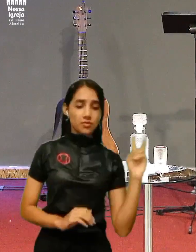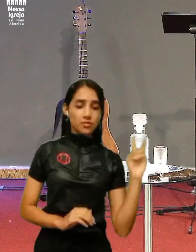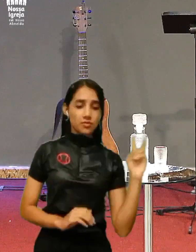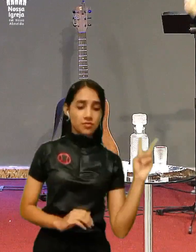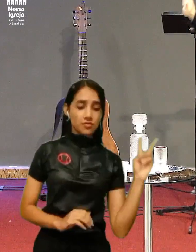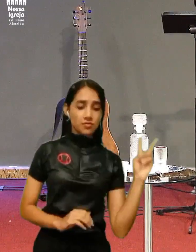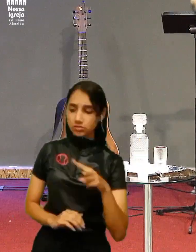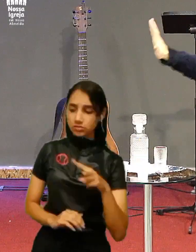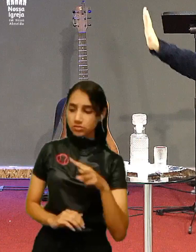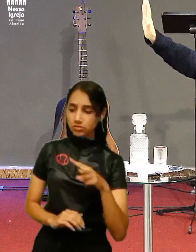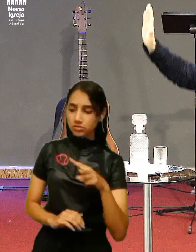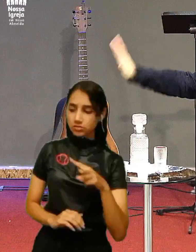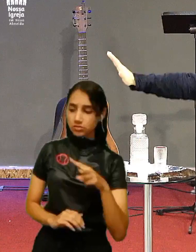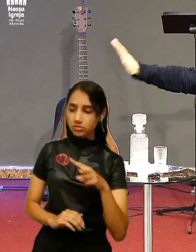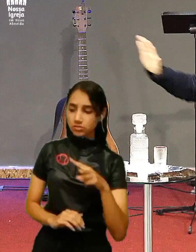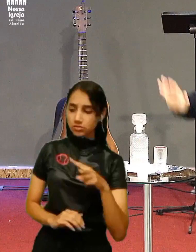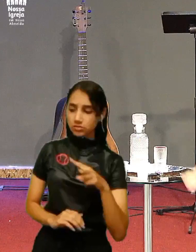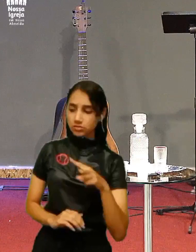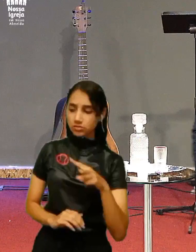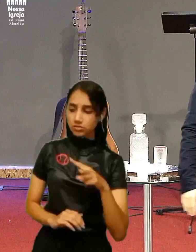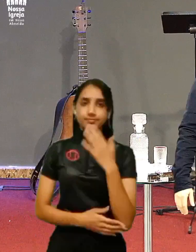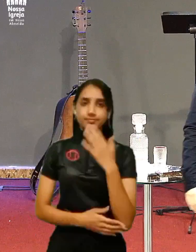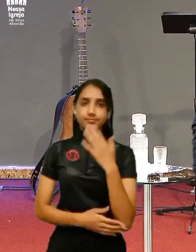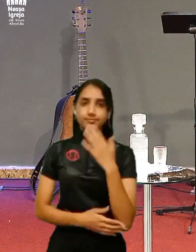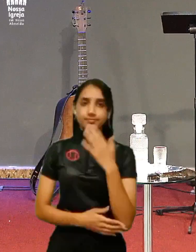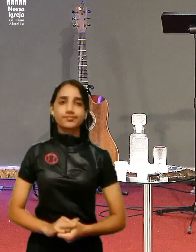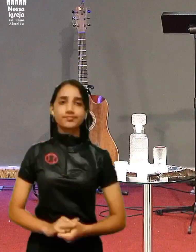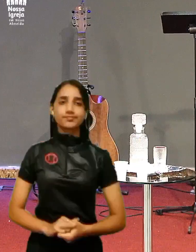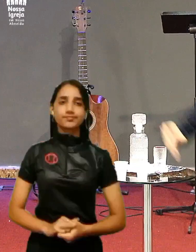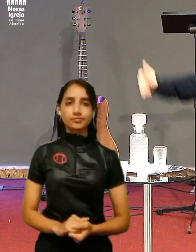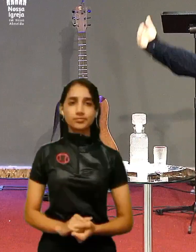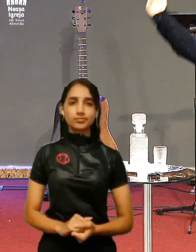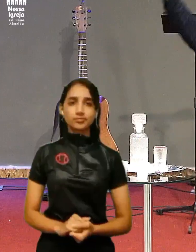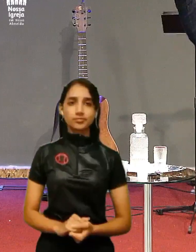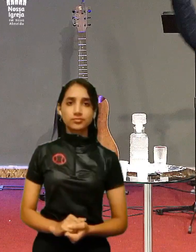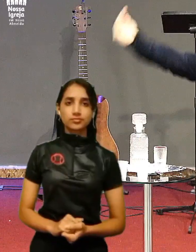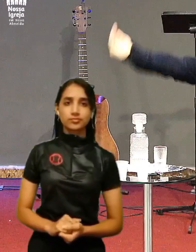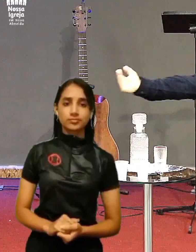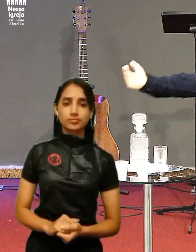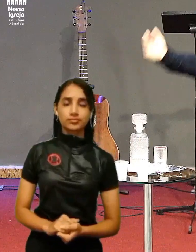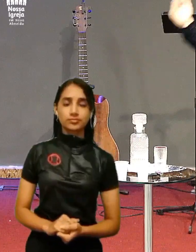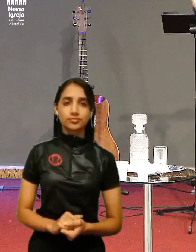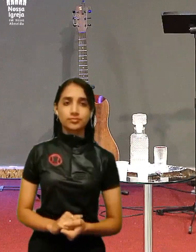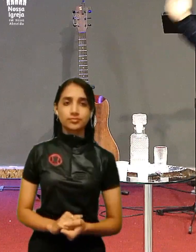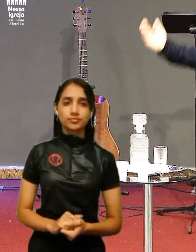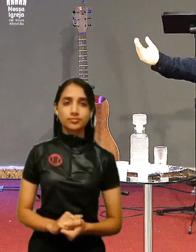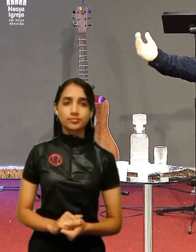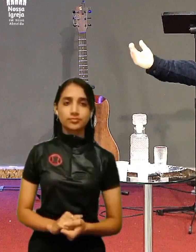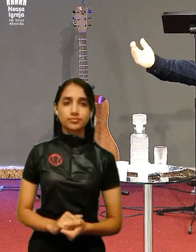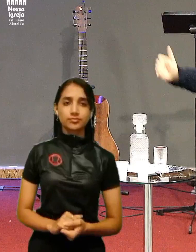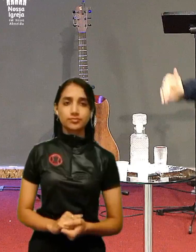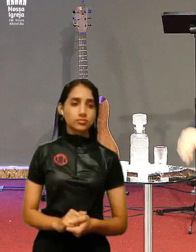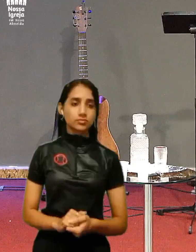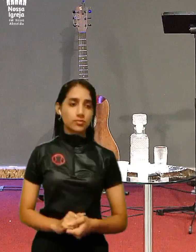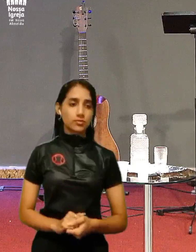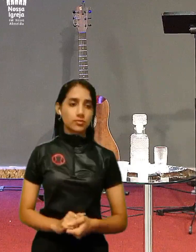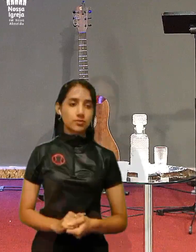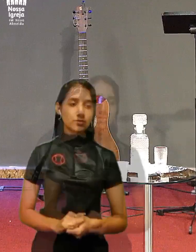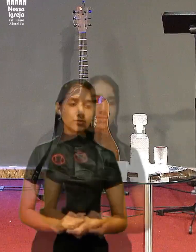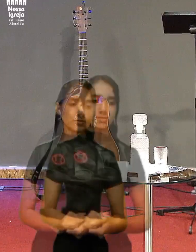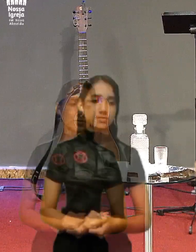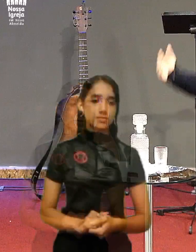colocados dentro do templo de Jerusalém, meus irmãos. Imagens pornográficas sendo usadas ali dentro do